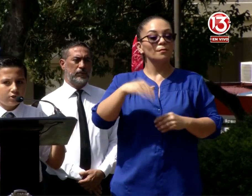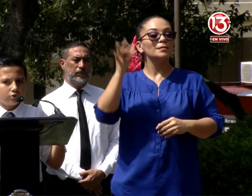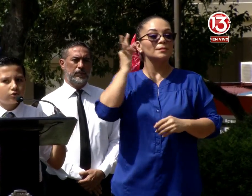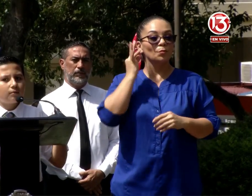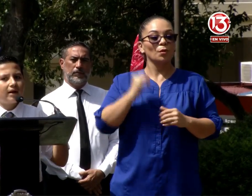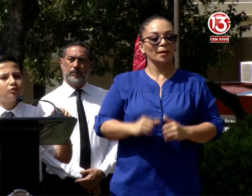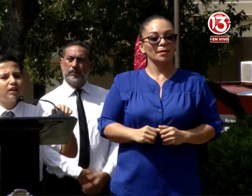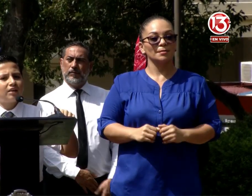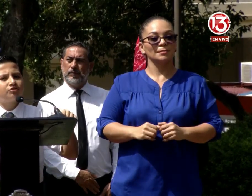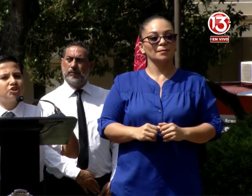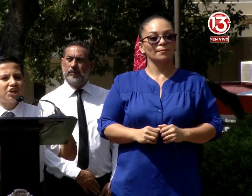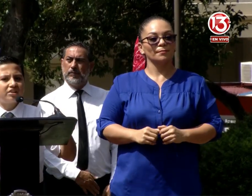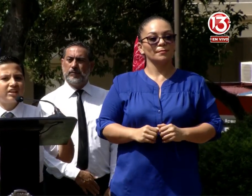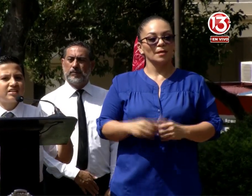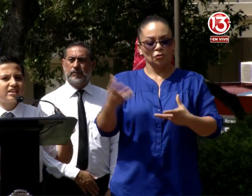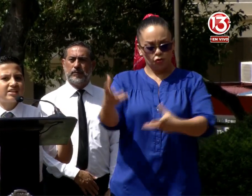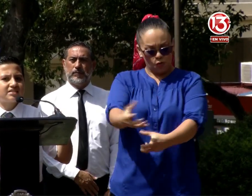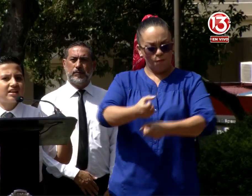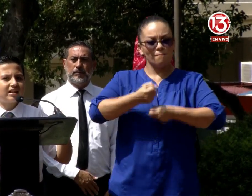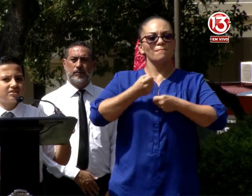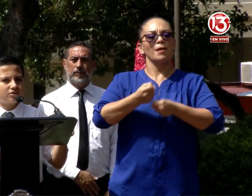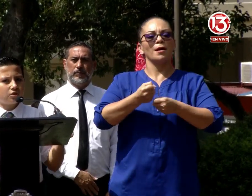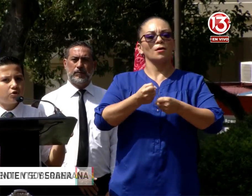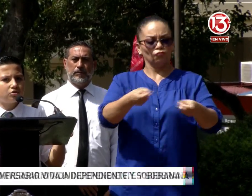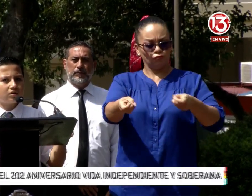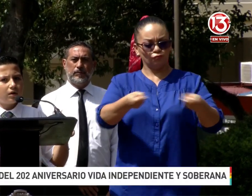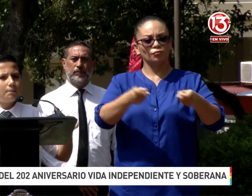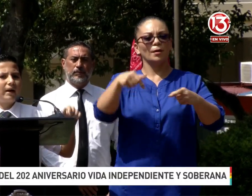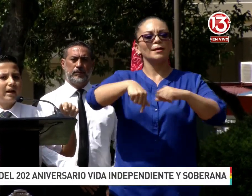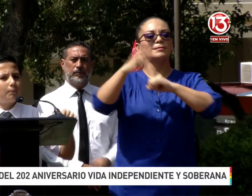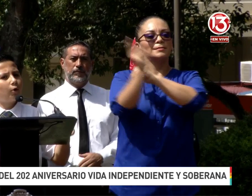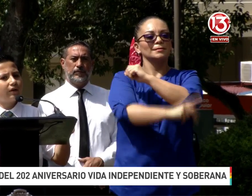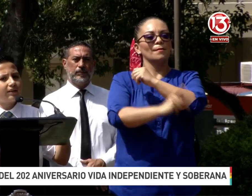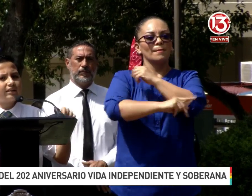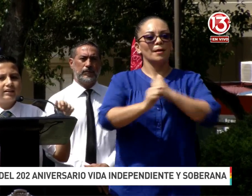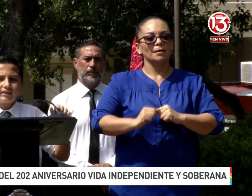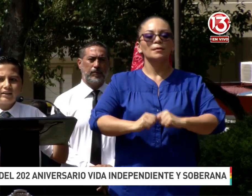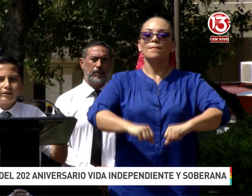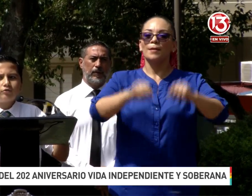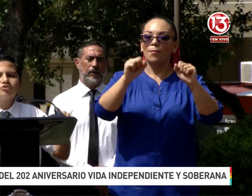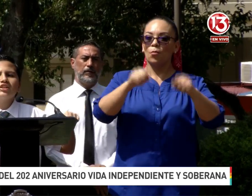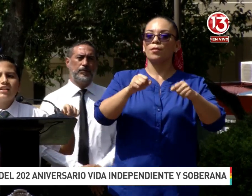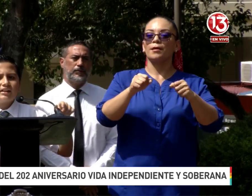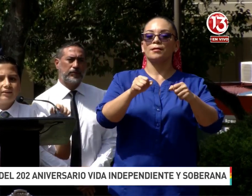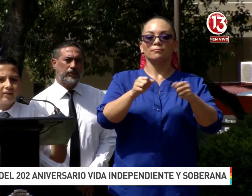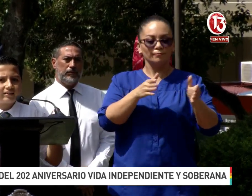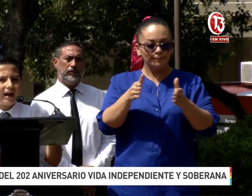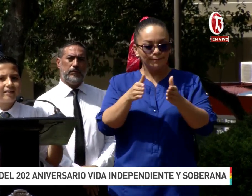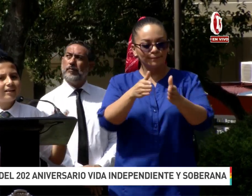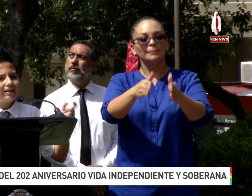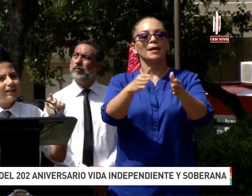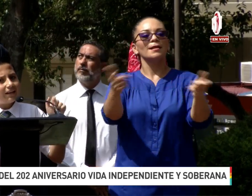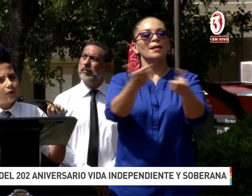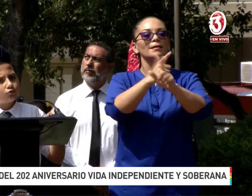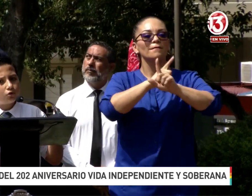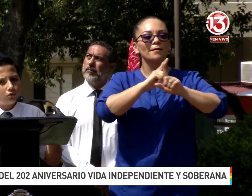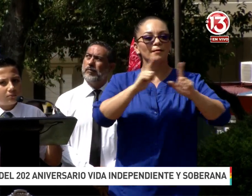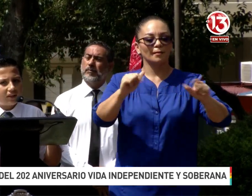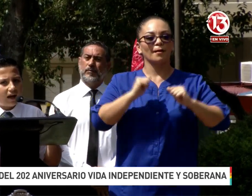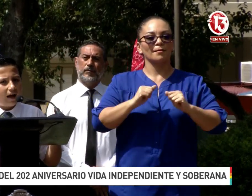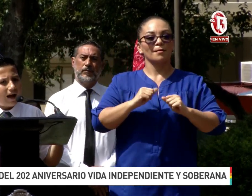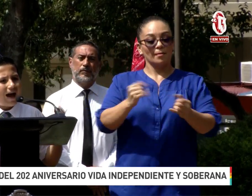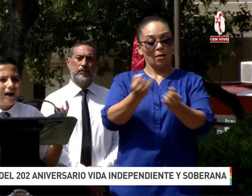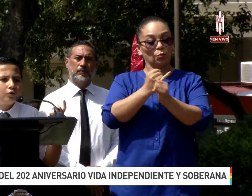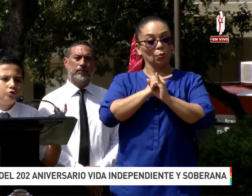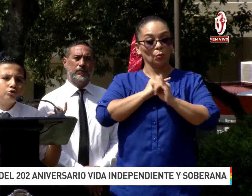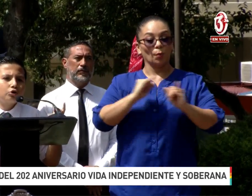mujeres tomaron las riendas de esta nación para poder dirigirnos en la libertad y la